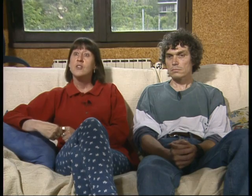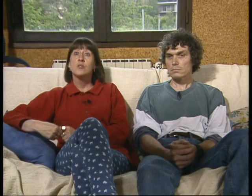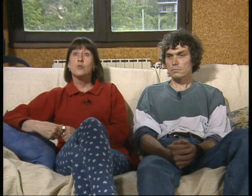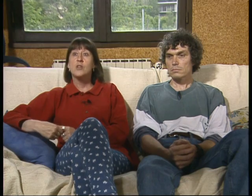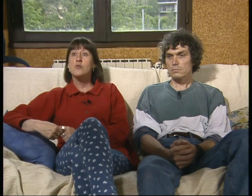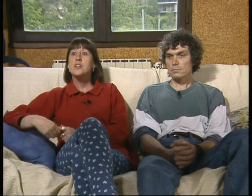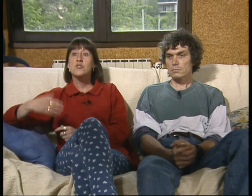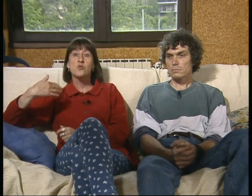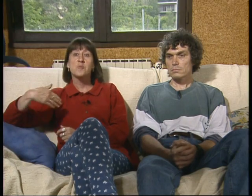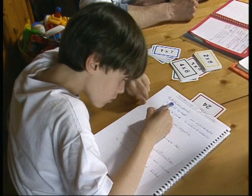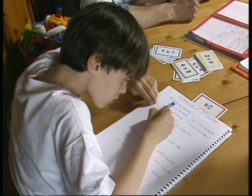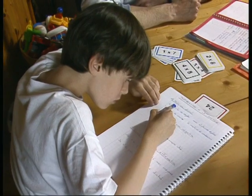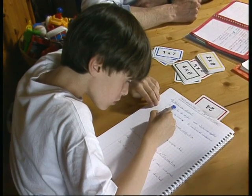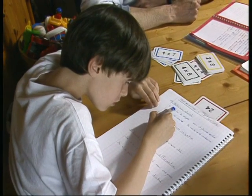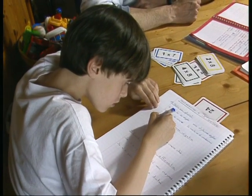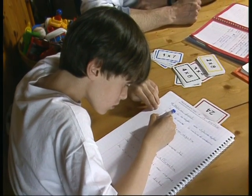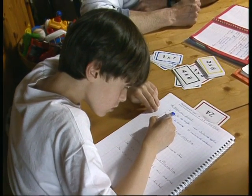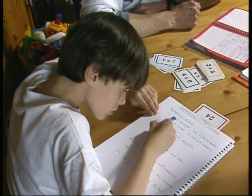communication. Donc la communication, ben,